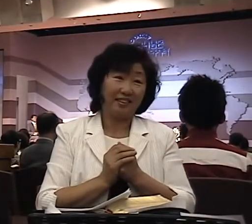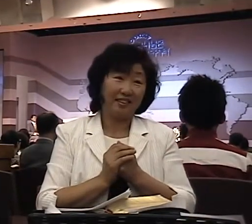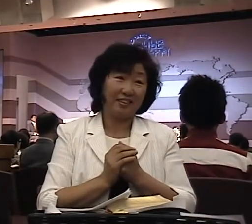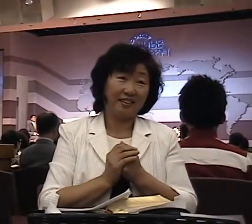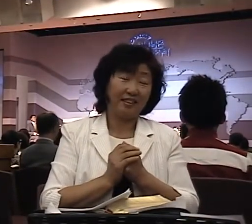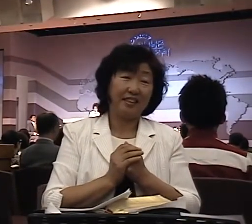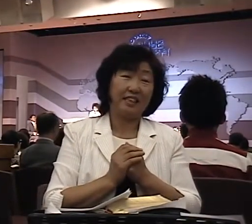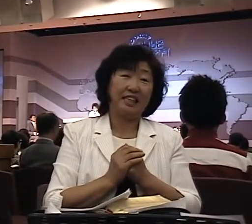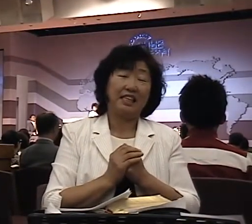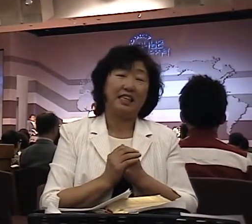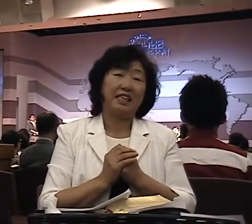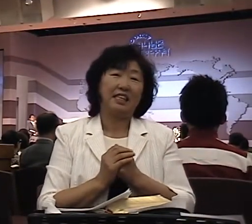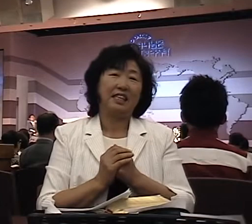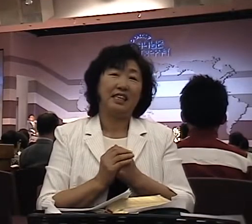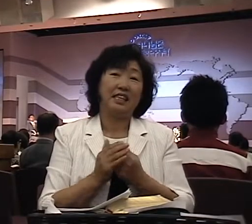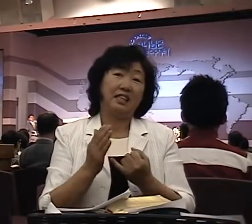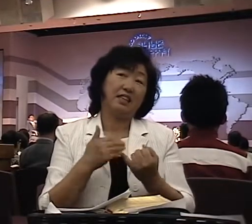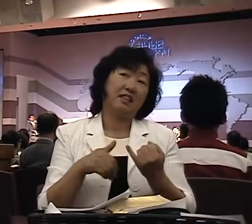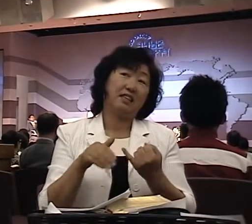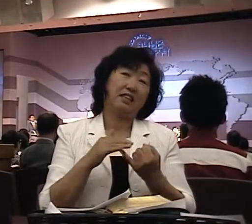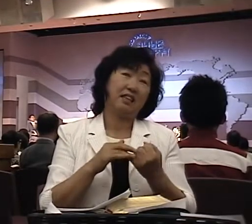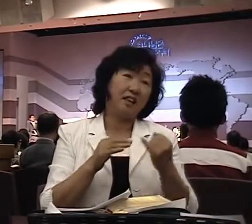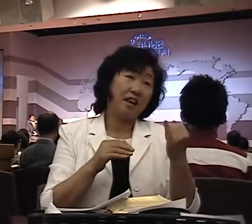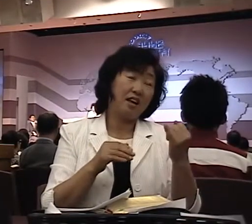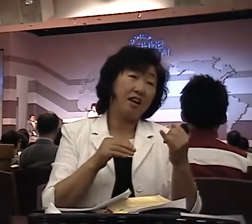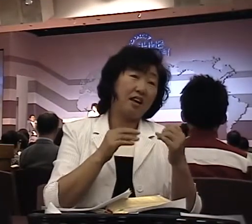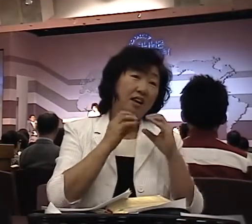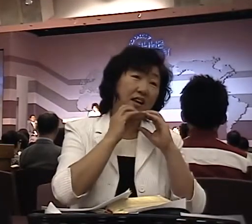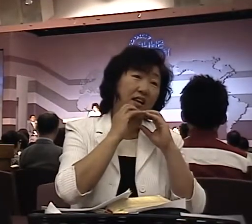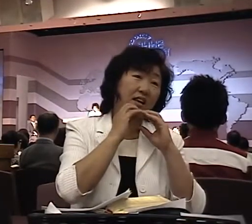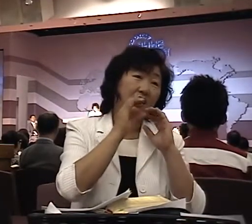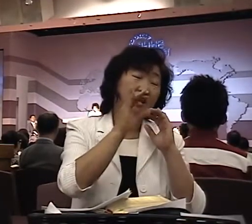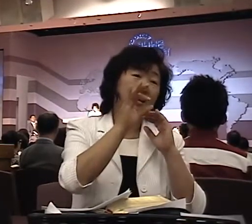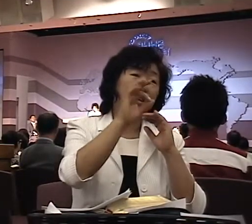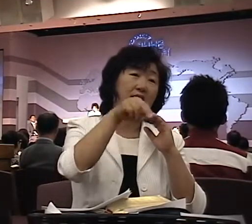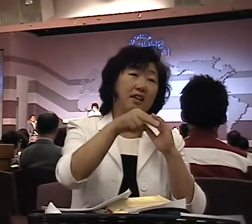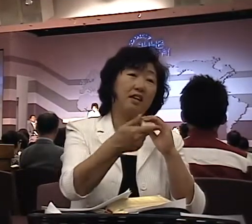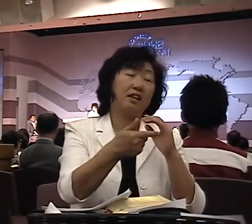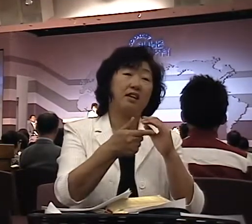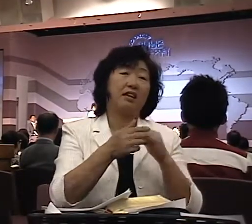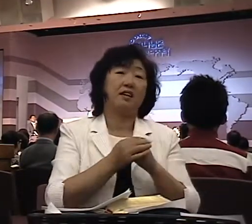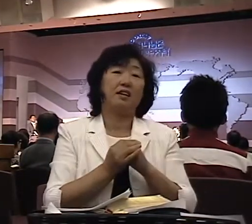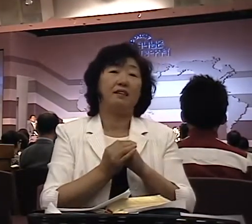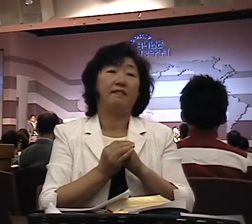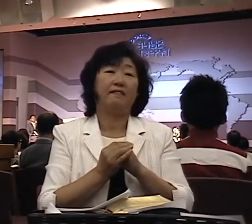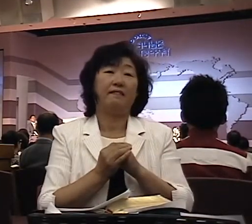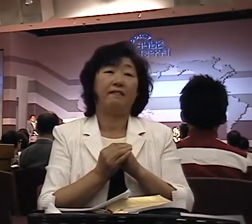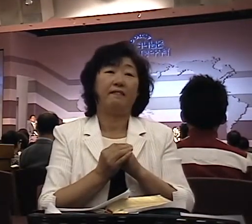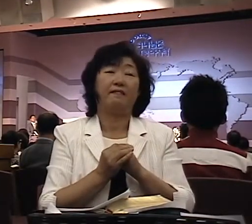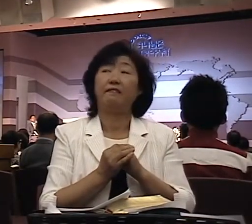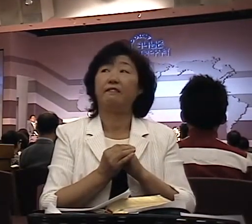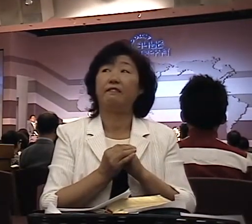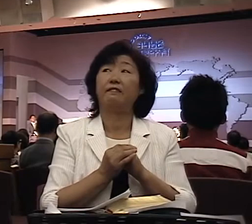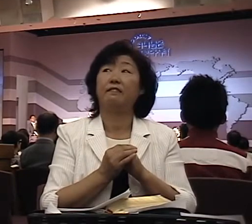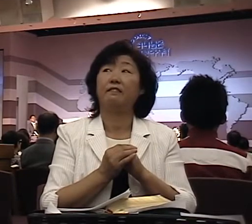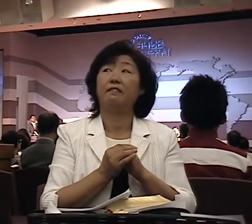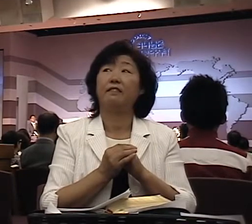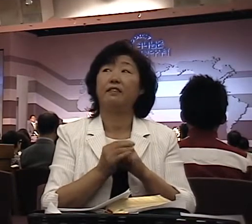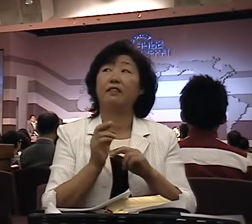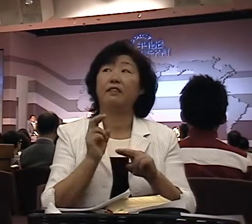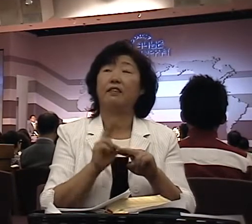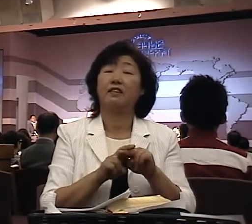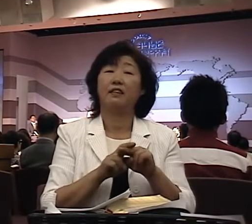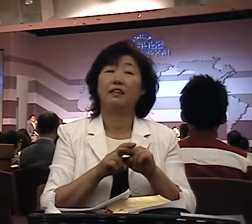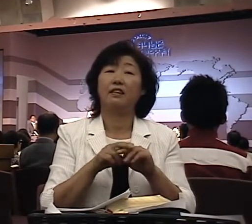전도사님이 오늘 예배 후에 인사하시는 우리 선임 목사님 인사하시는 그 자리 옆에 계실 테니까 여러분 나가시면서 꼭 격려해